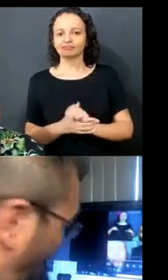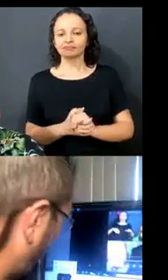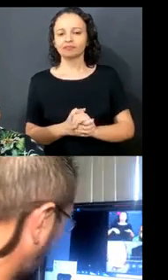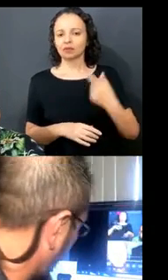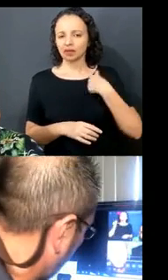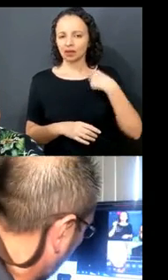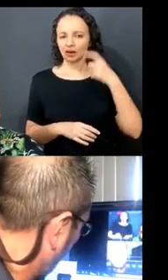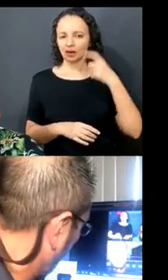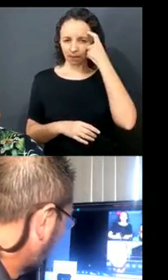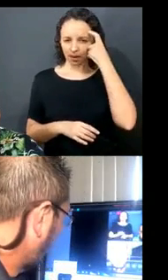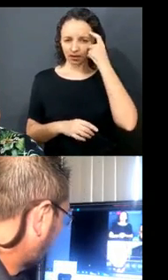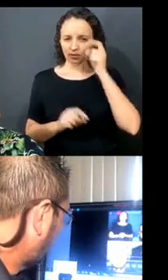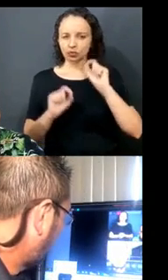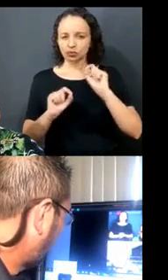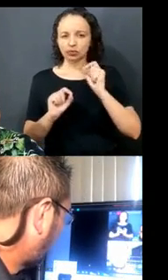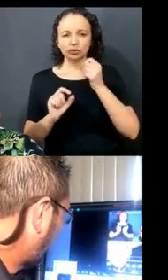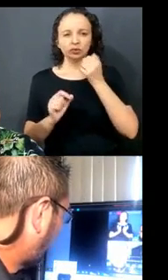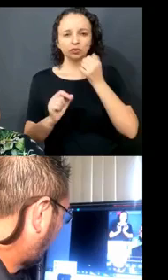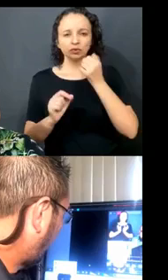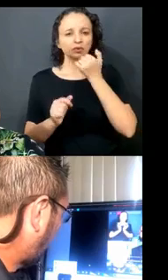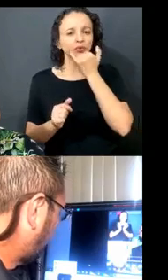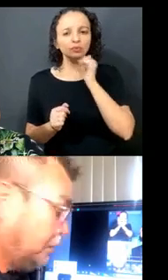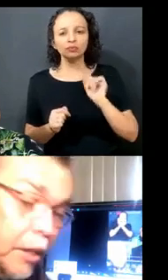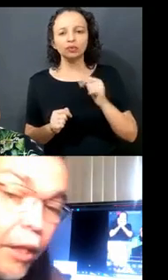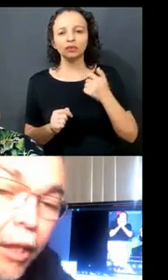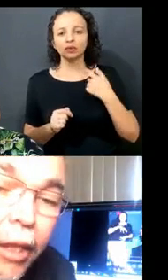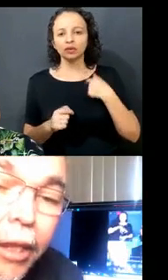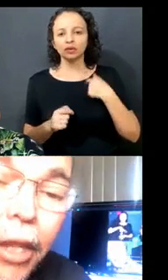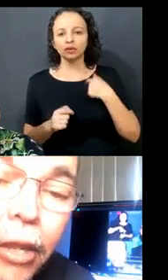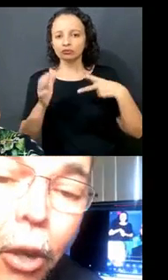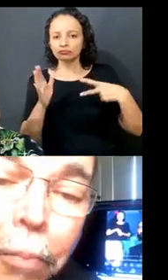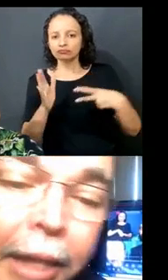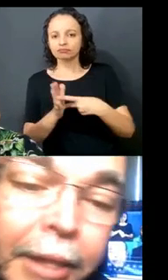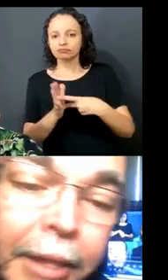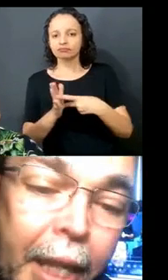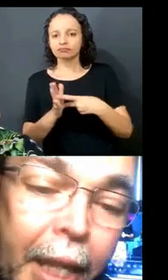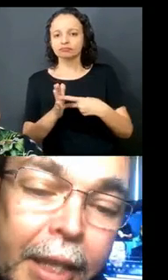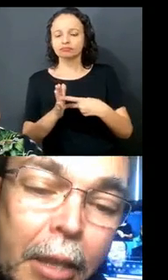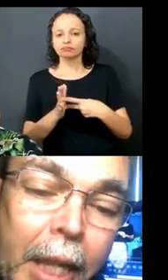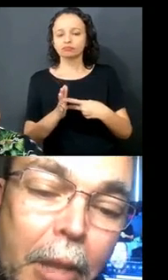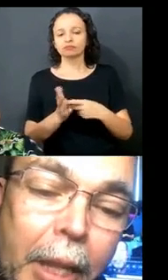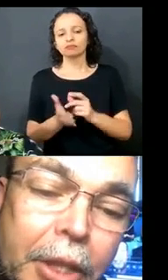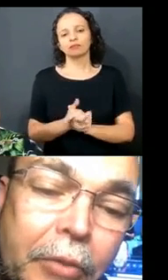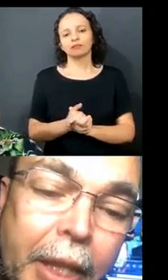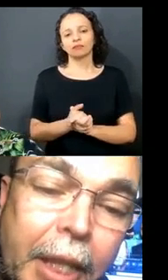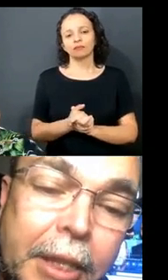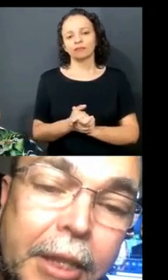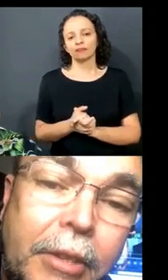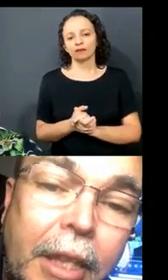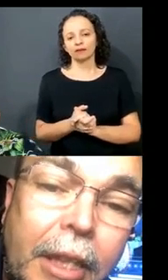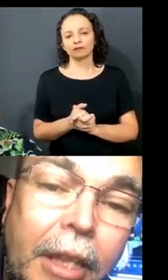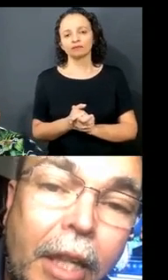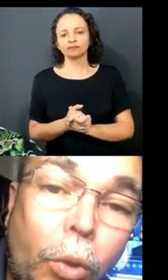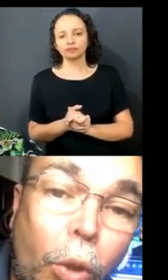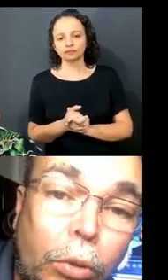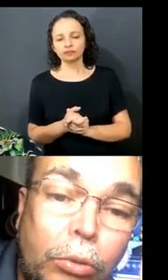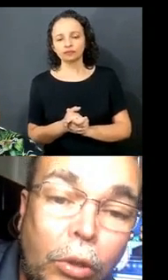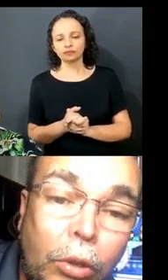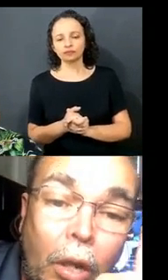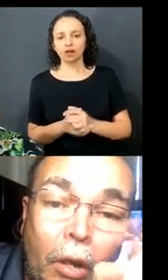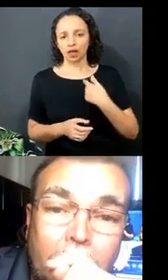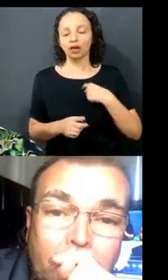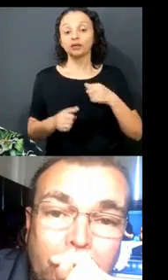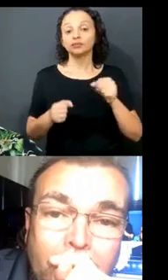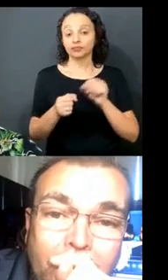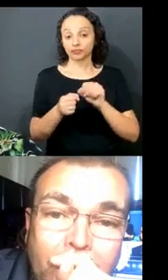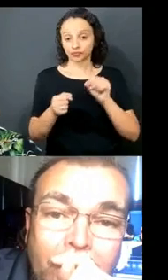Então, só me perdão que eu tenho que colocar um negócio aqui para carregar a bateria. Então, eu passei em Assembleia Deliberativa que a gente não teria